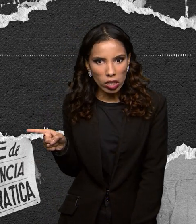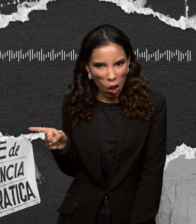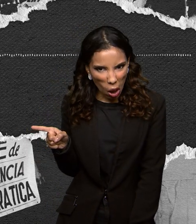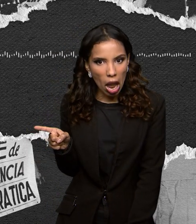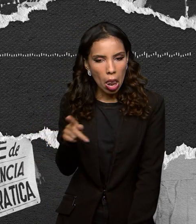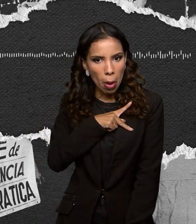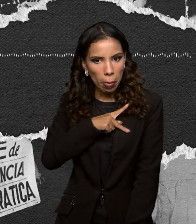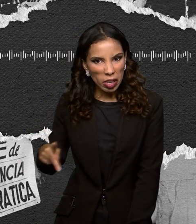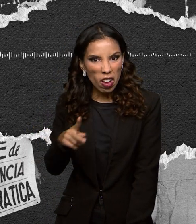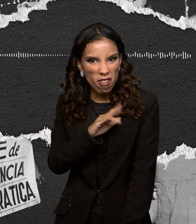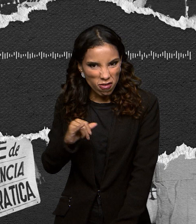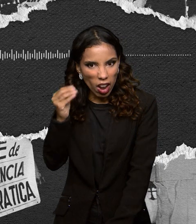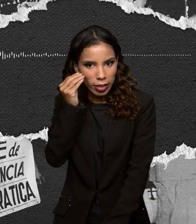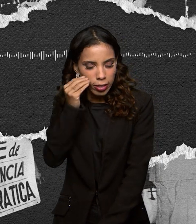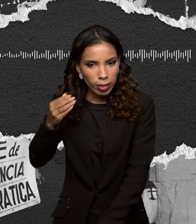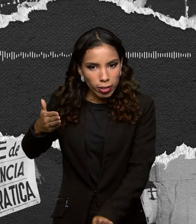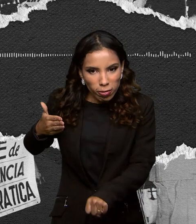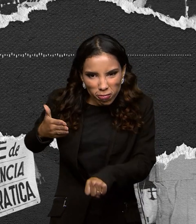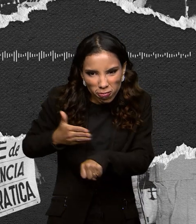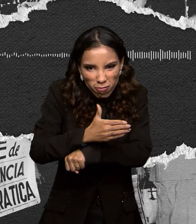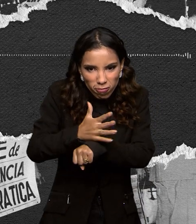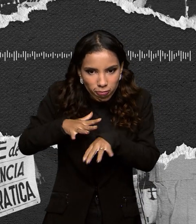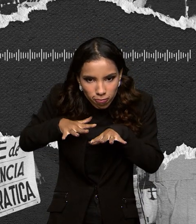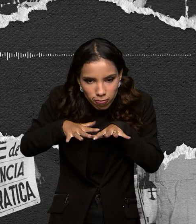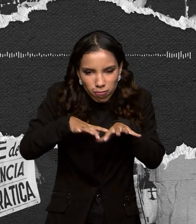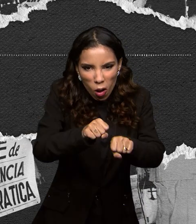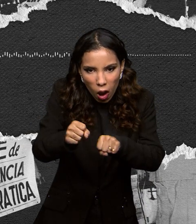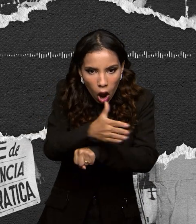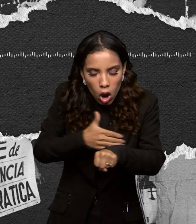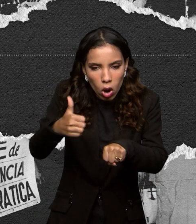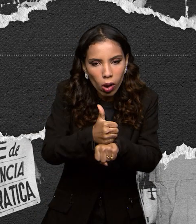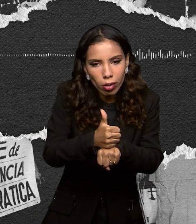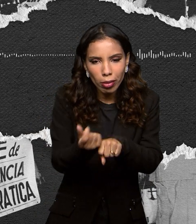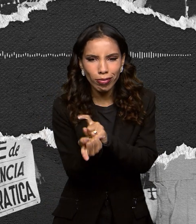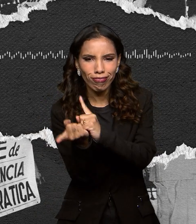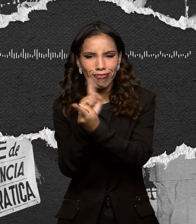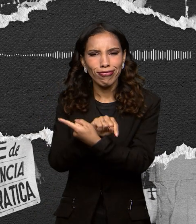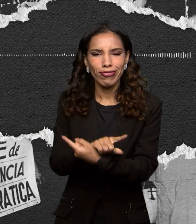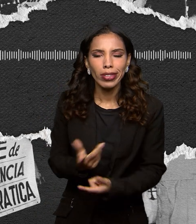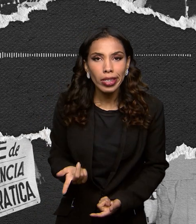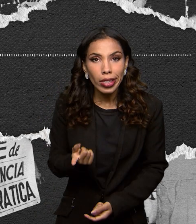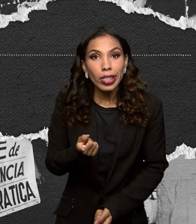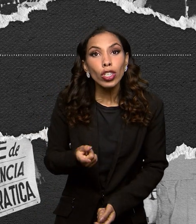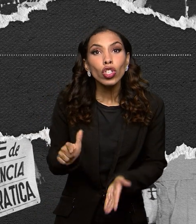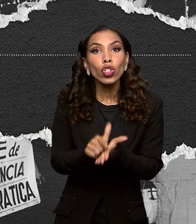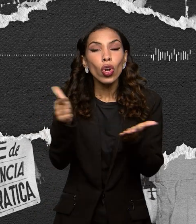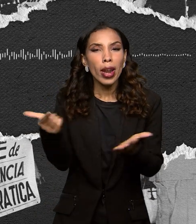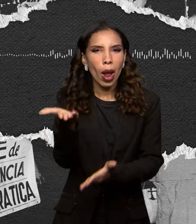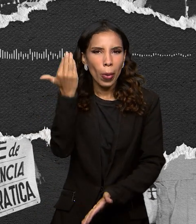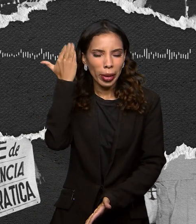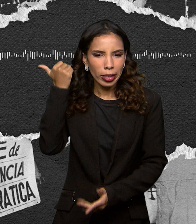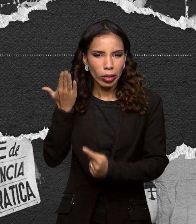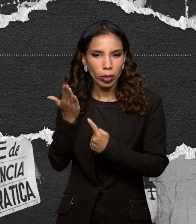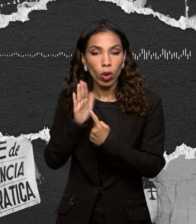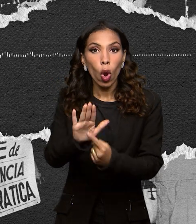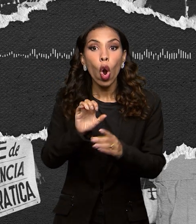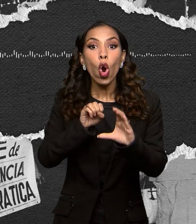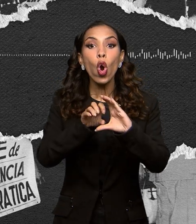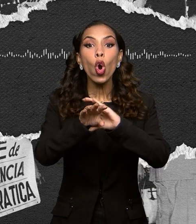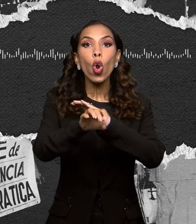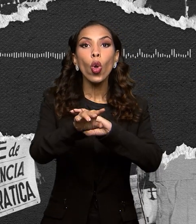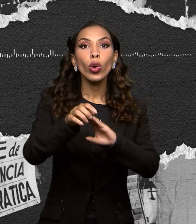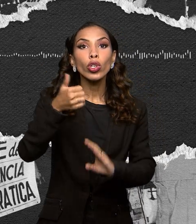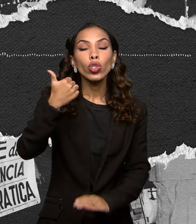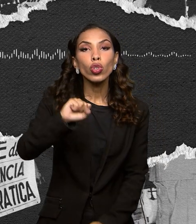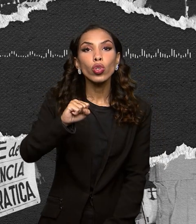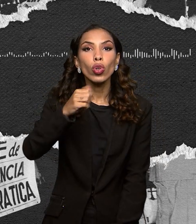Os recortes de jornais da época mostram a escalada da campanha contra as mudanças. O Globo,